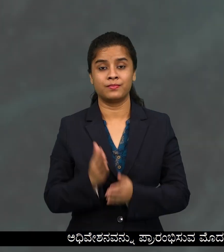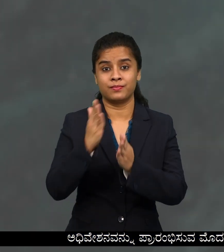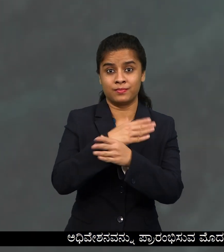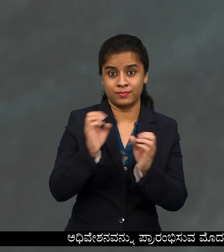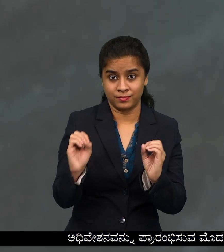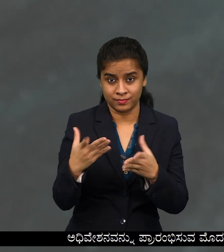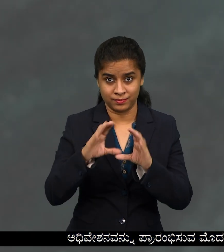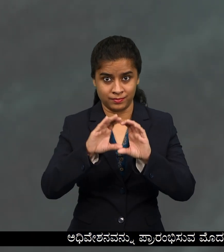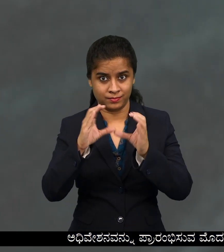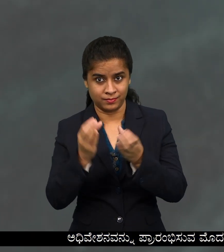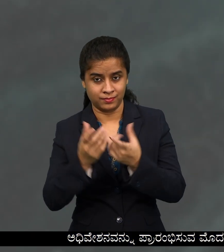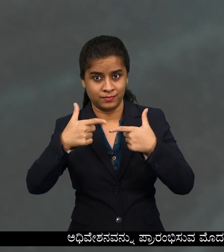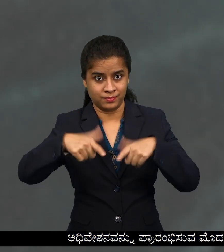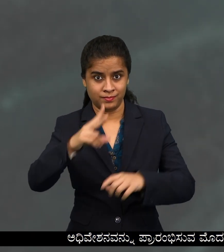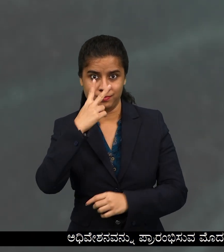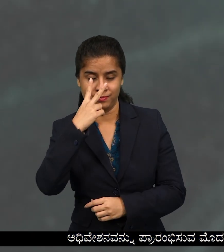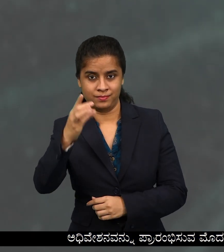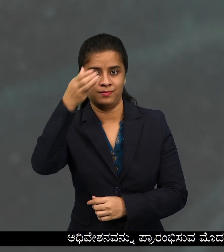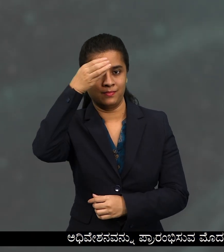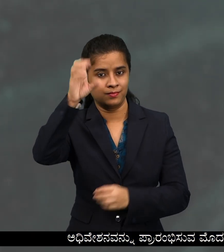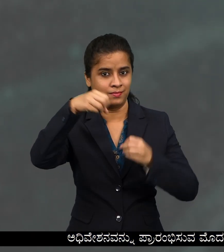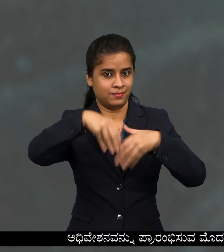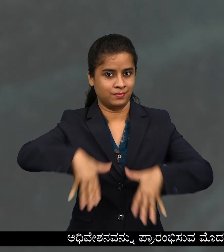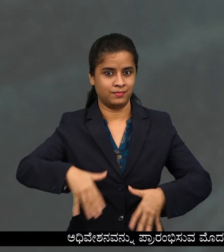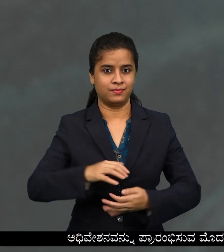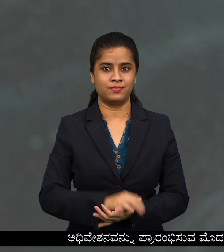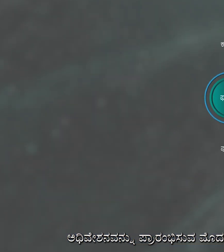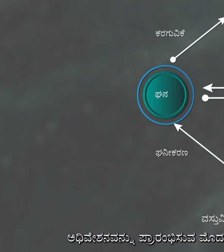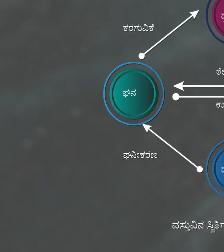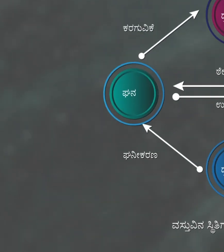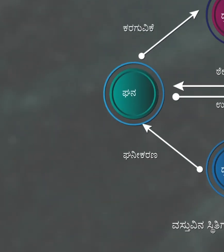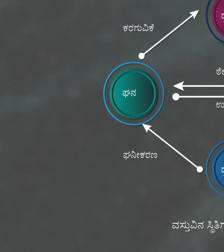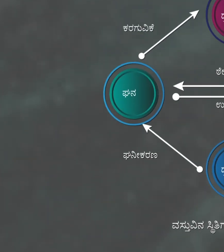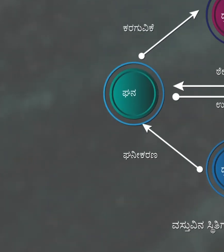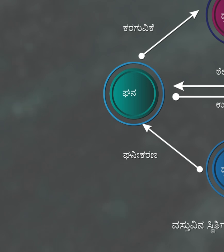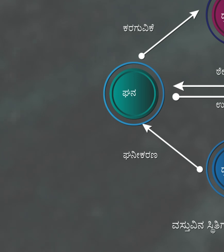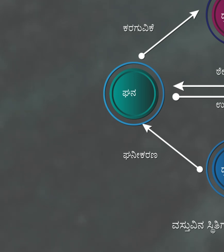ಅಧಿವೇಶನವನ್ನು ಪ್ರಾರಂಭಿಸುವ ಮೊದಲು ಈ ಪರಿಕಲ್ಪನೆಯ ನಕ್ಷೆಯನ್ನು ನೋಡೋಣ.